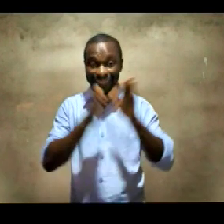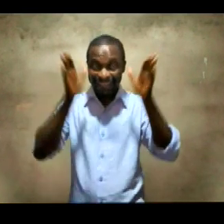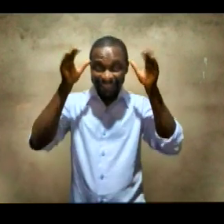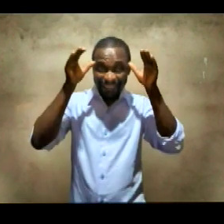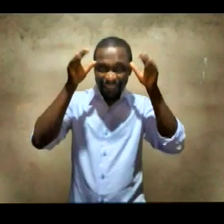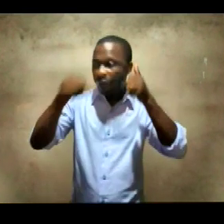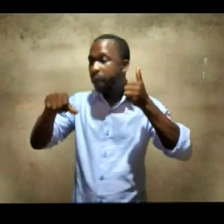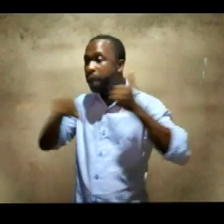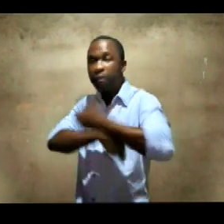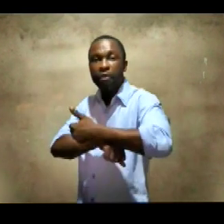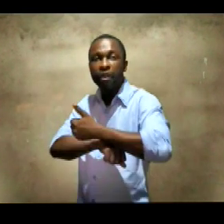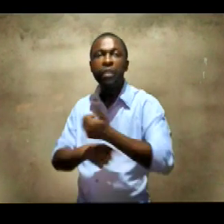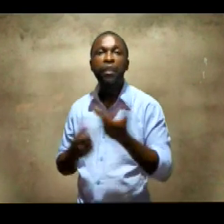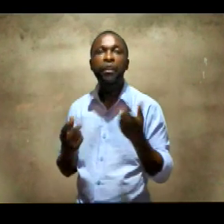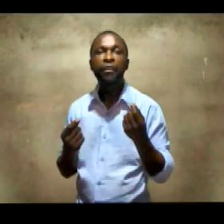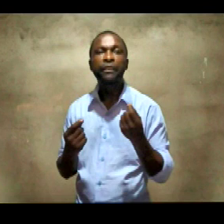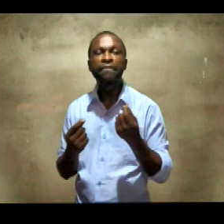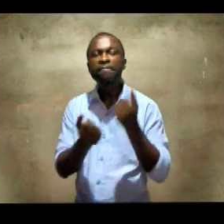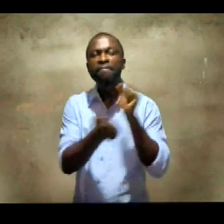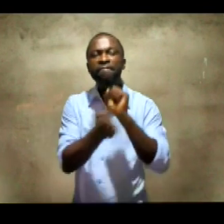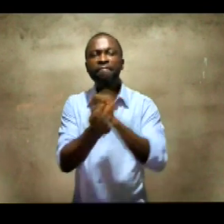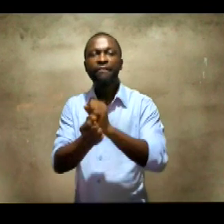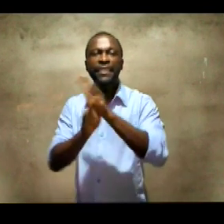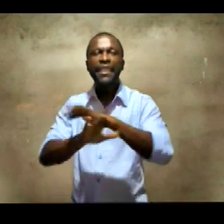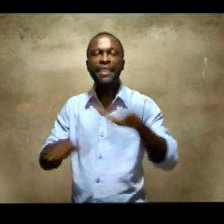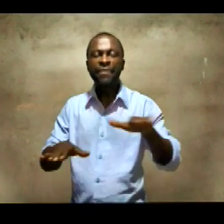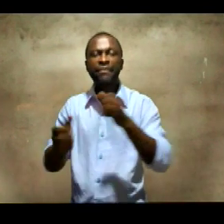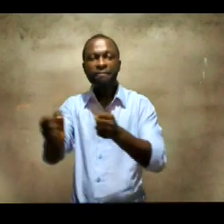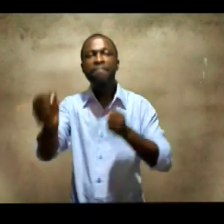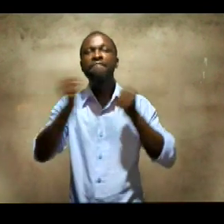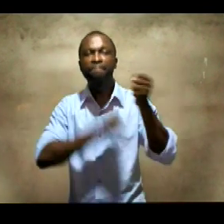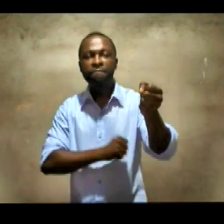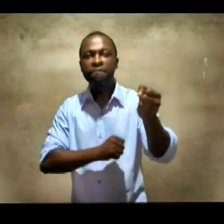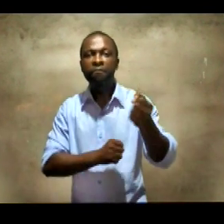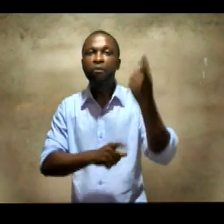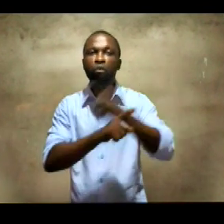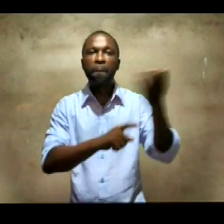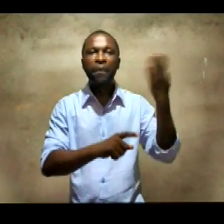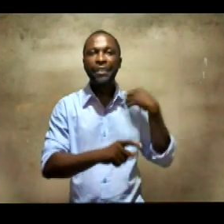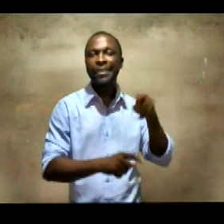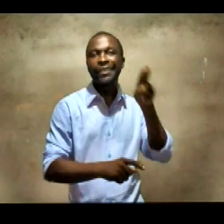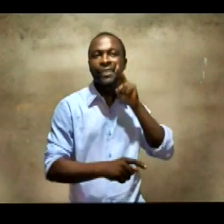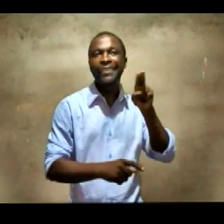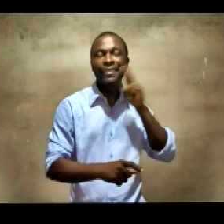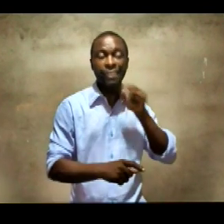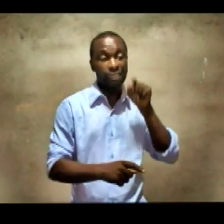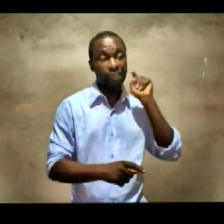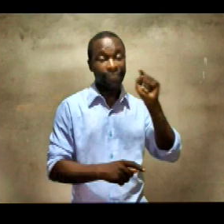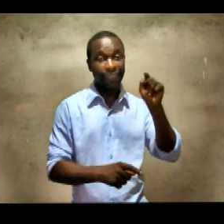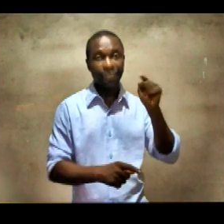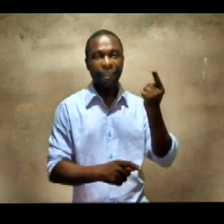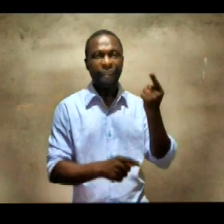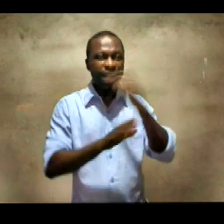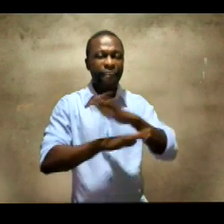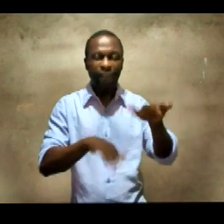lui est reproché d'avoir enchaîné des écoliers. Le mois dernier, 6 personnes avaient été arrêtées après la découverte dans la ville de